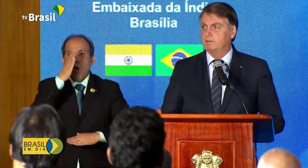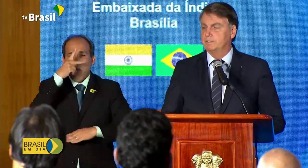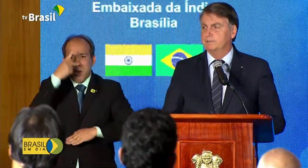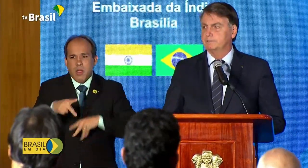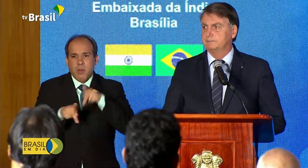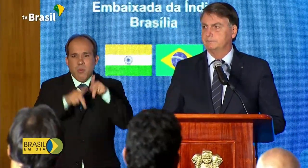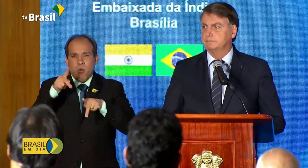os nossos povos